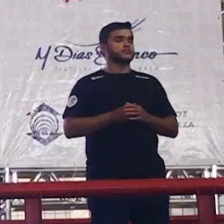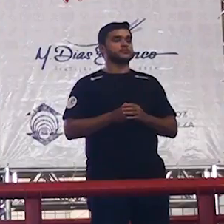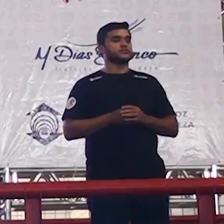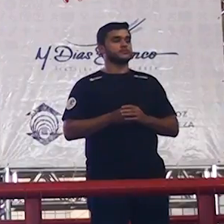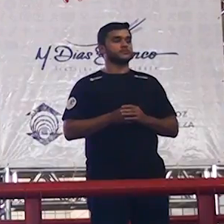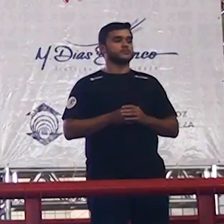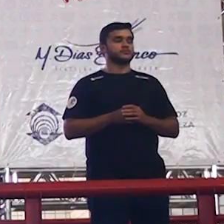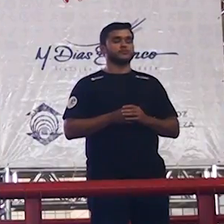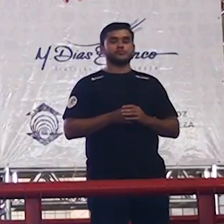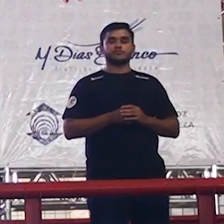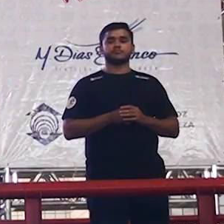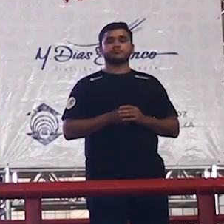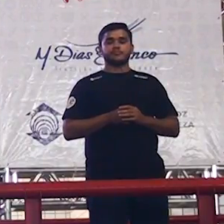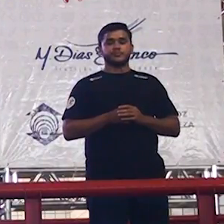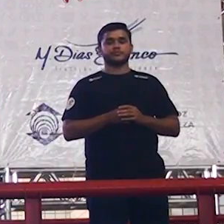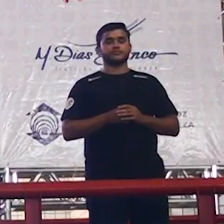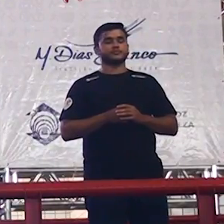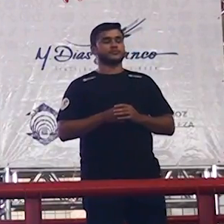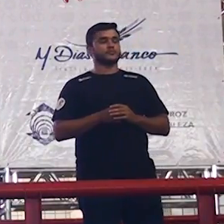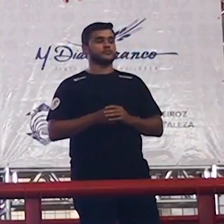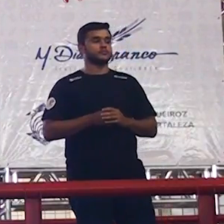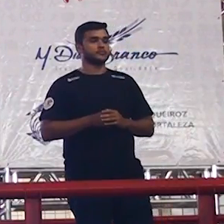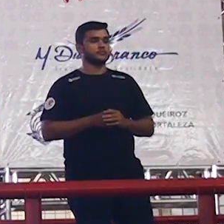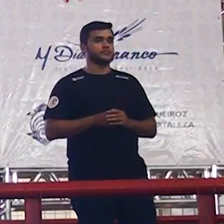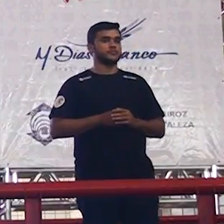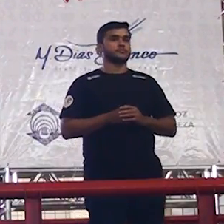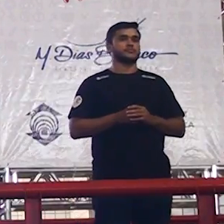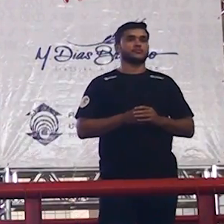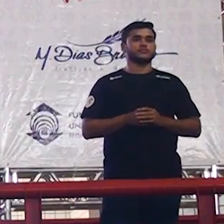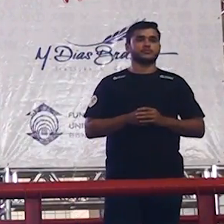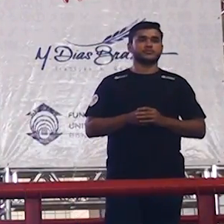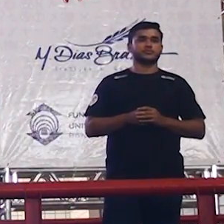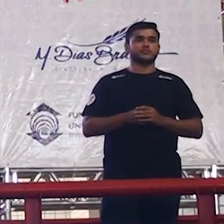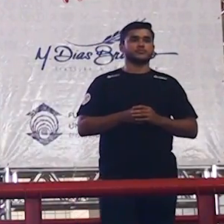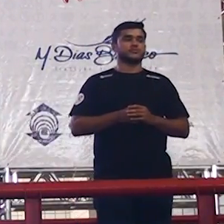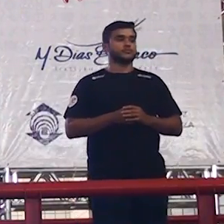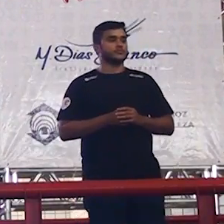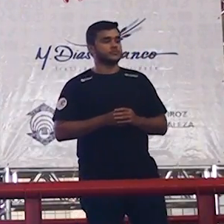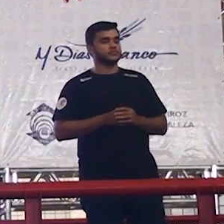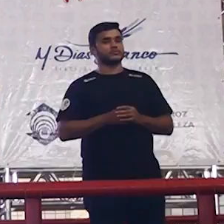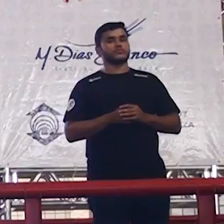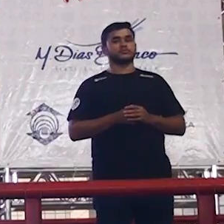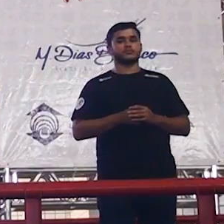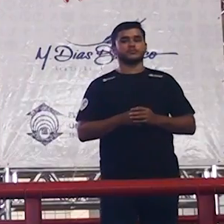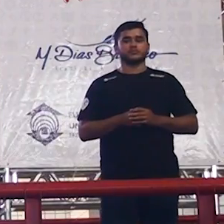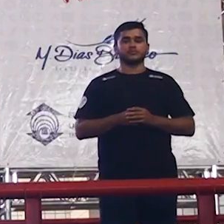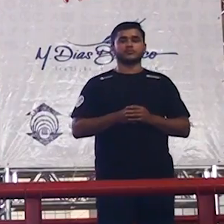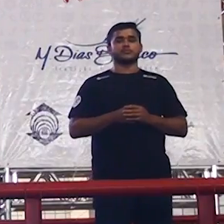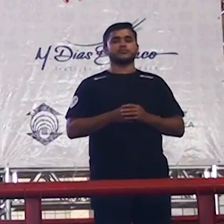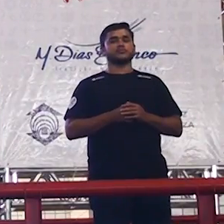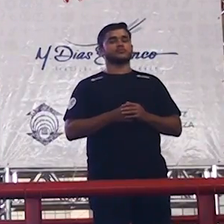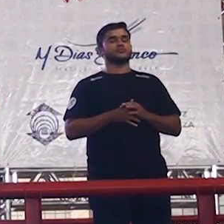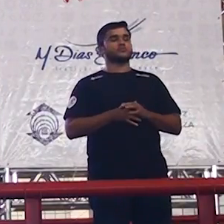Segunda questão. Segundo item, né, no Enem, não é questão, é itens, né?